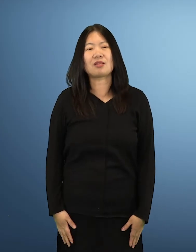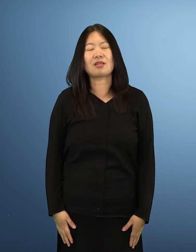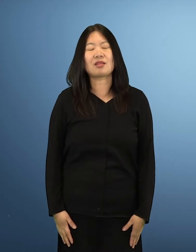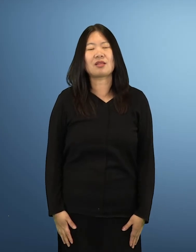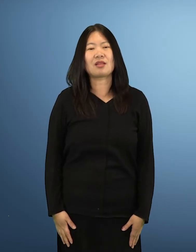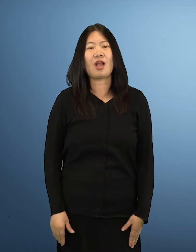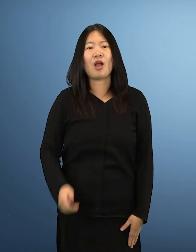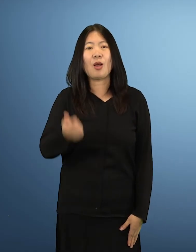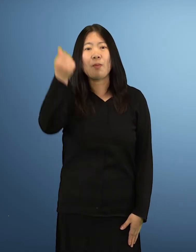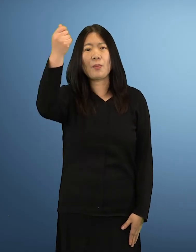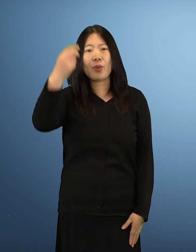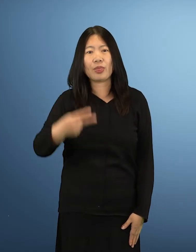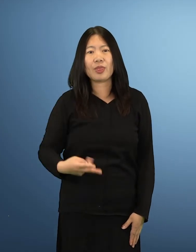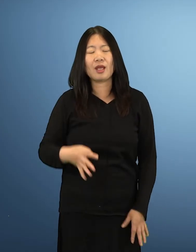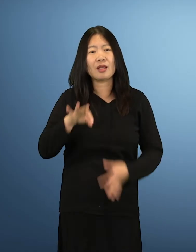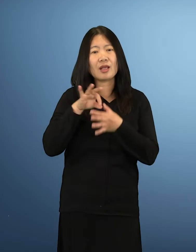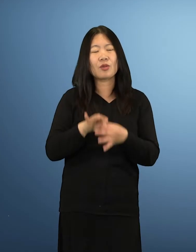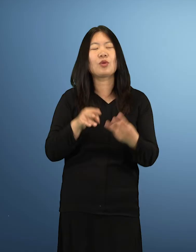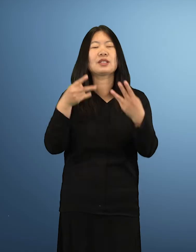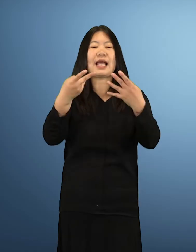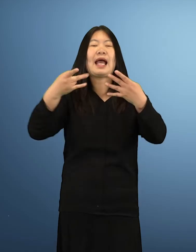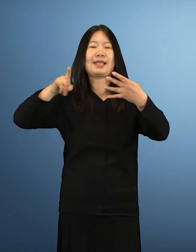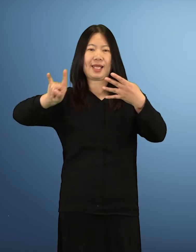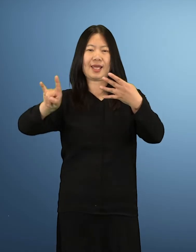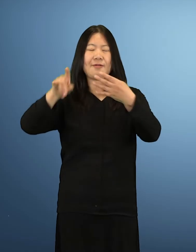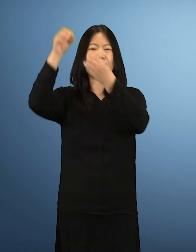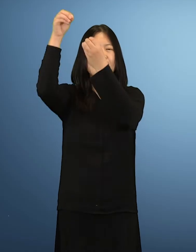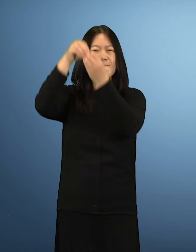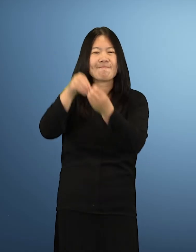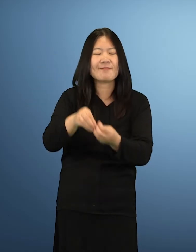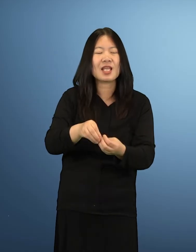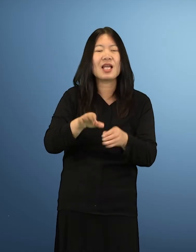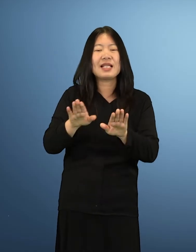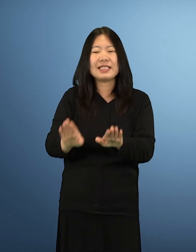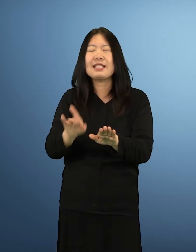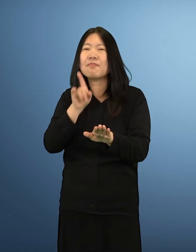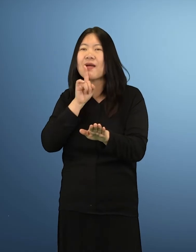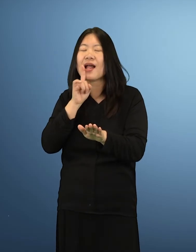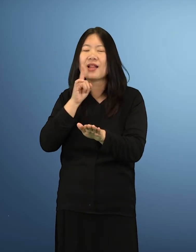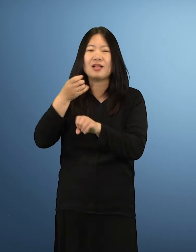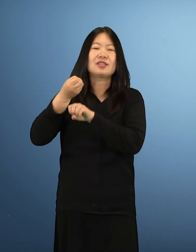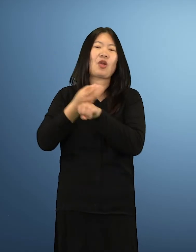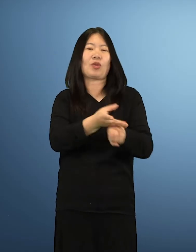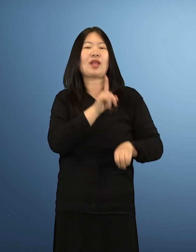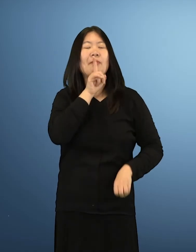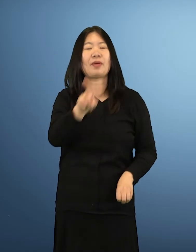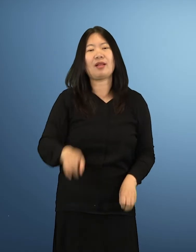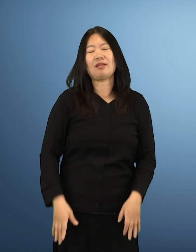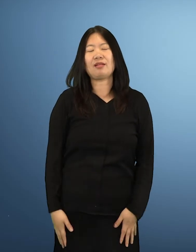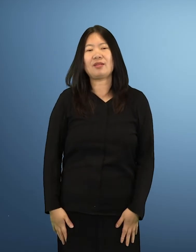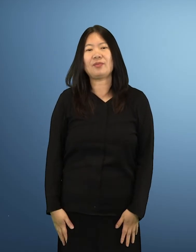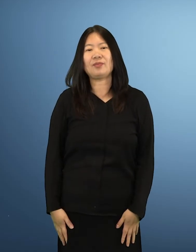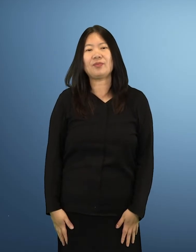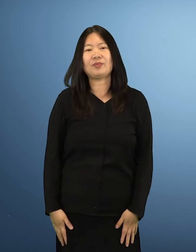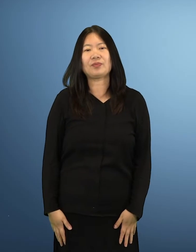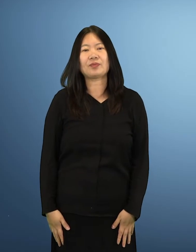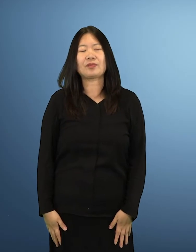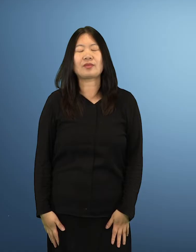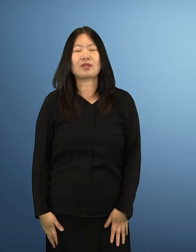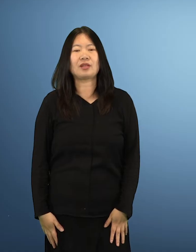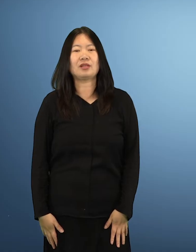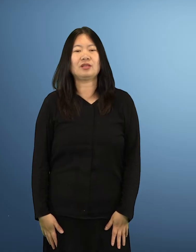몇 대에 걸쳐 말하도록 되어 있습니까? 4대. 4대에 걸쳐 말하도록 되어 있어요. 헤아려